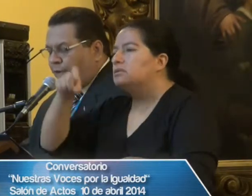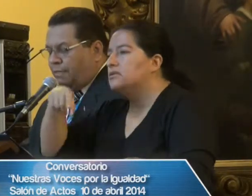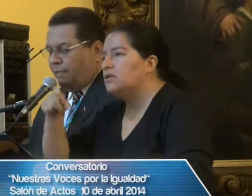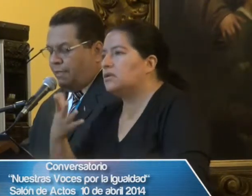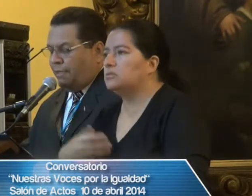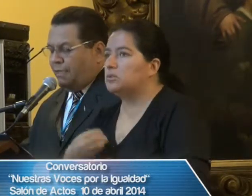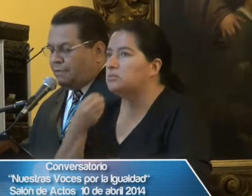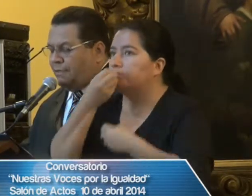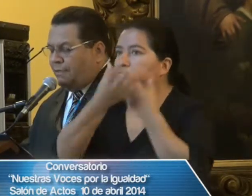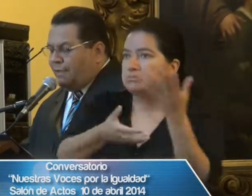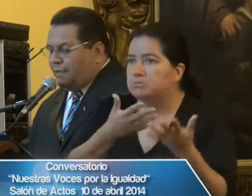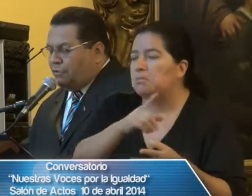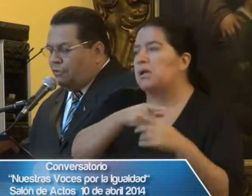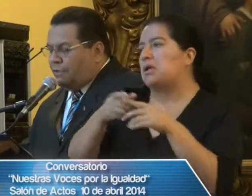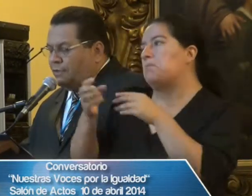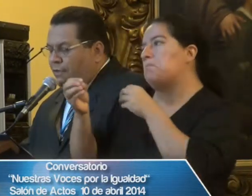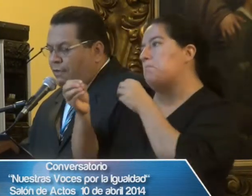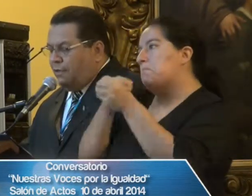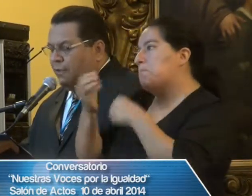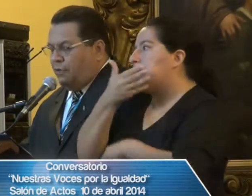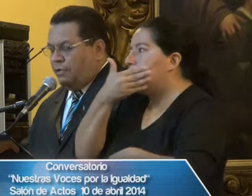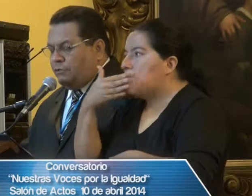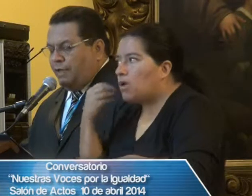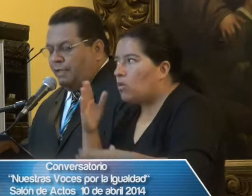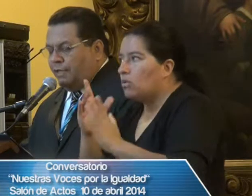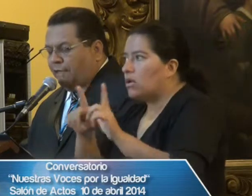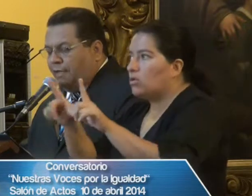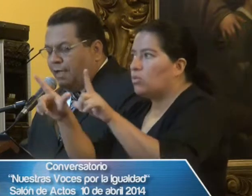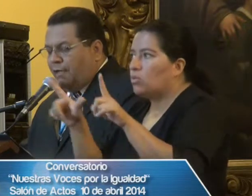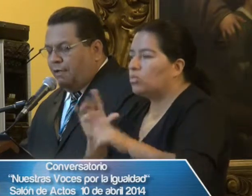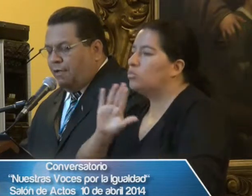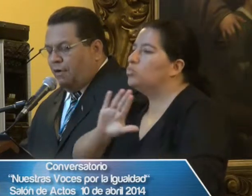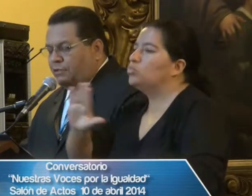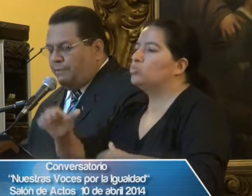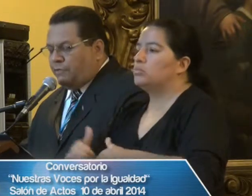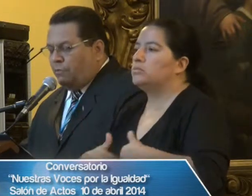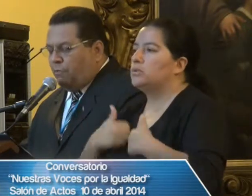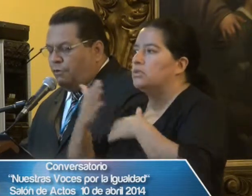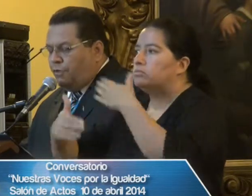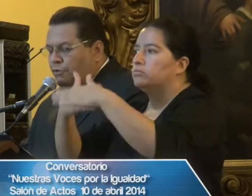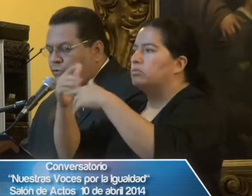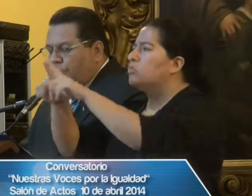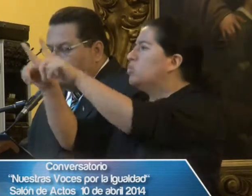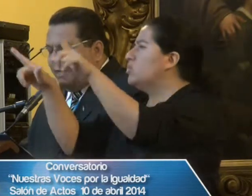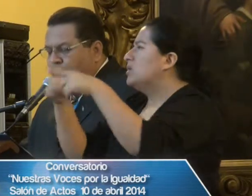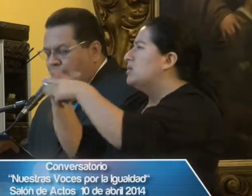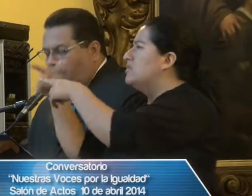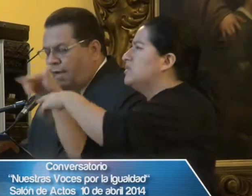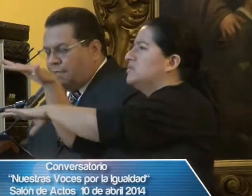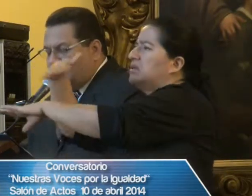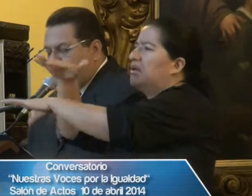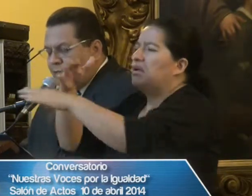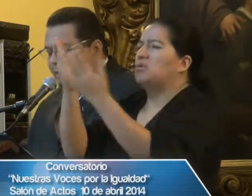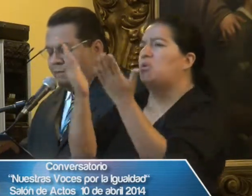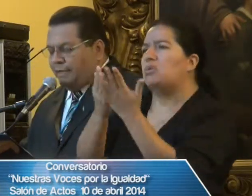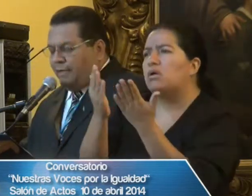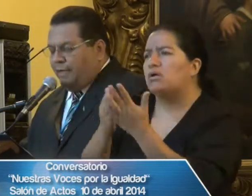medidas y acciones que mejoren su calidad de vida en los espacios públicos en las escuelas etcétera